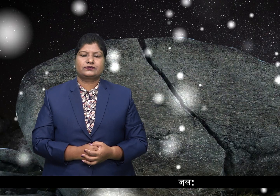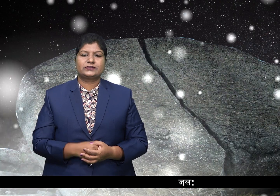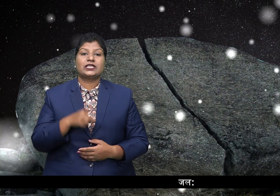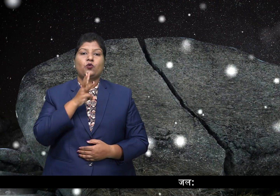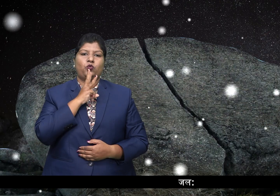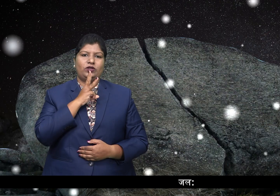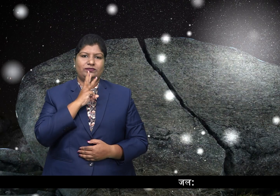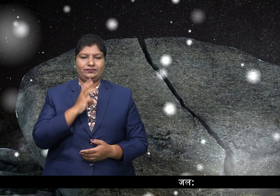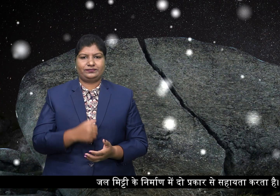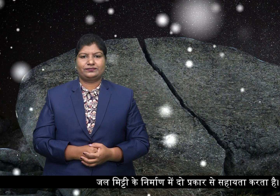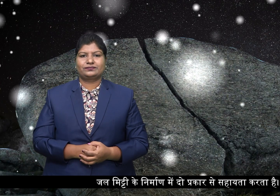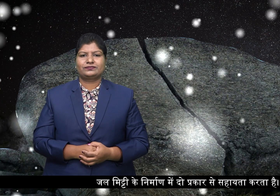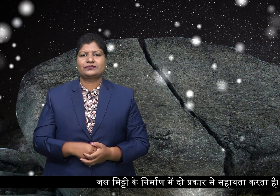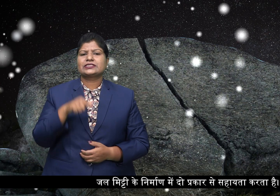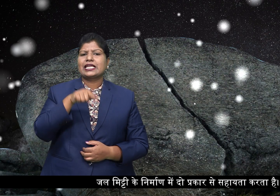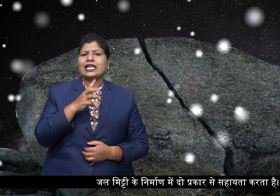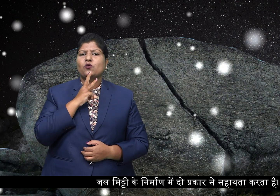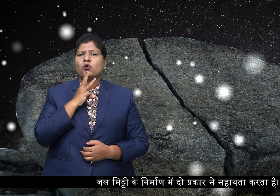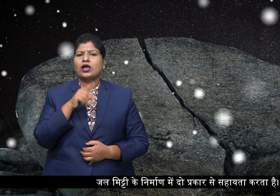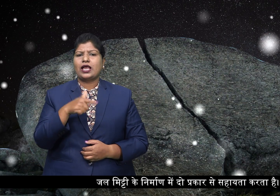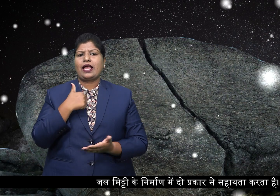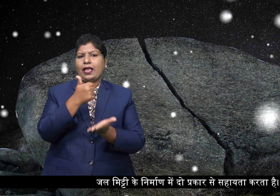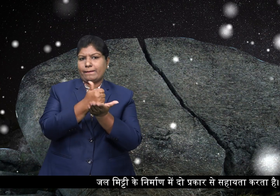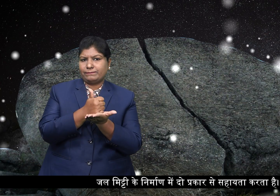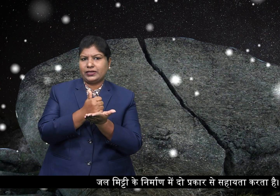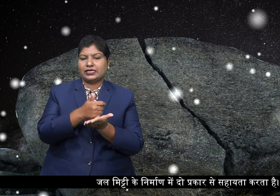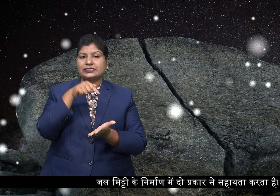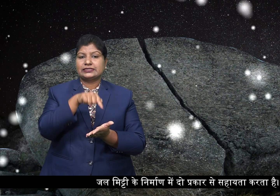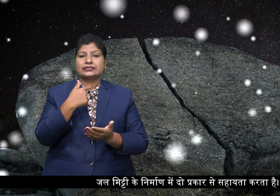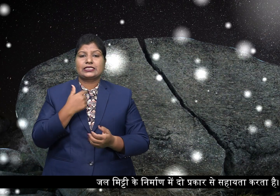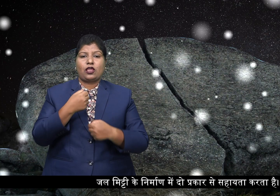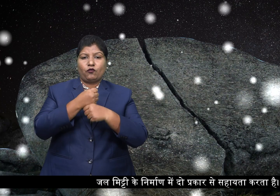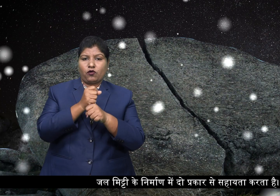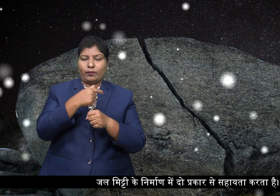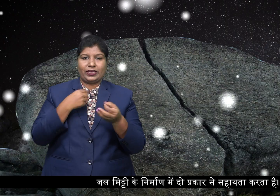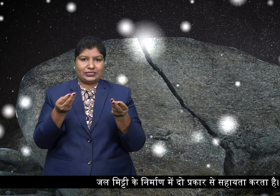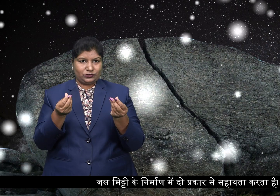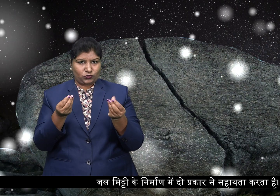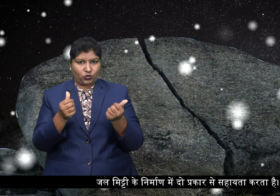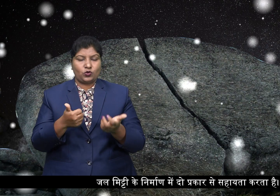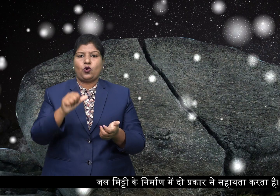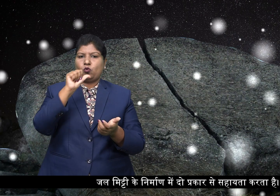जल जल मिट्टी के निर्माण में दो प्रकार से सहायता करता है।